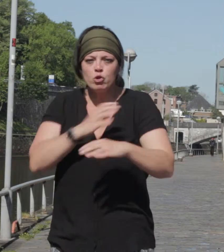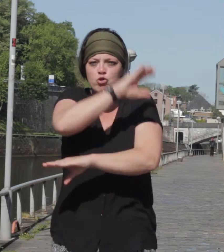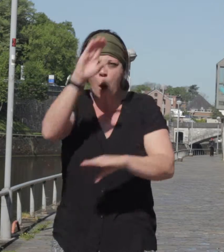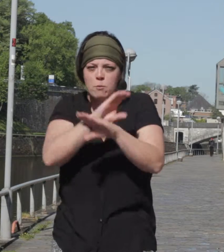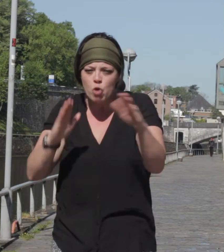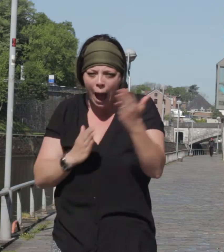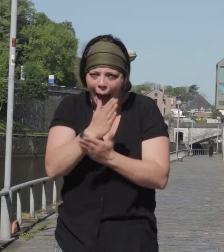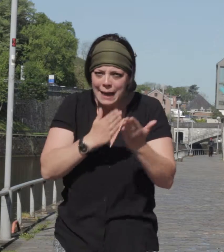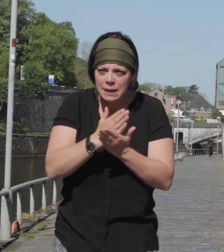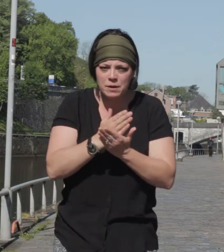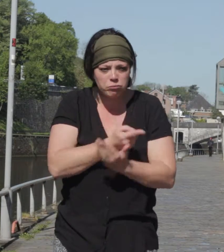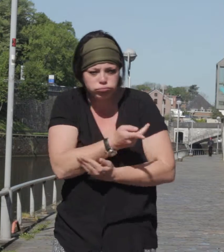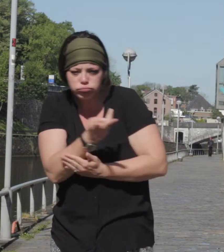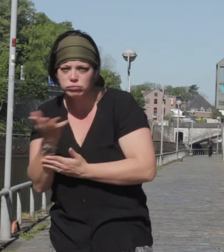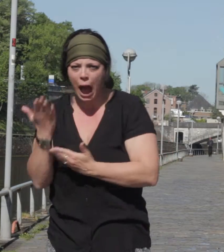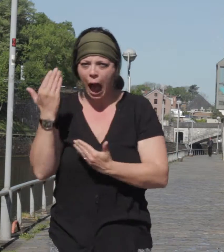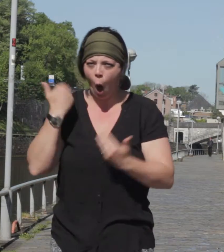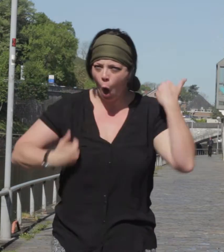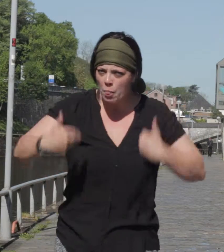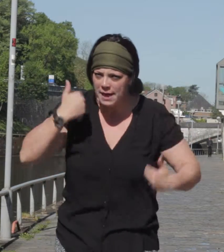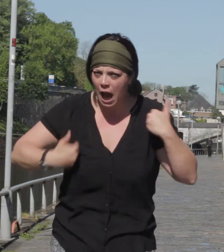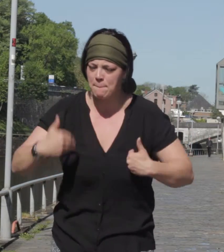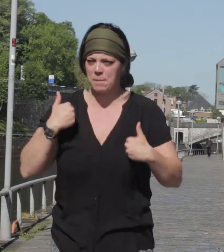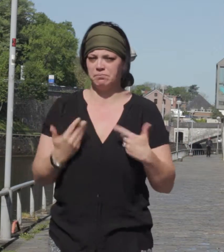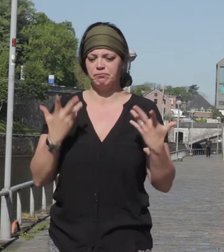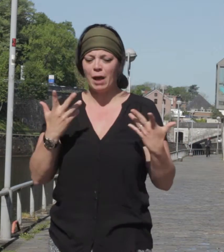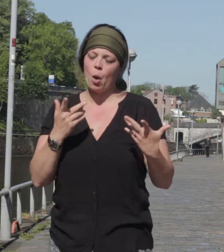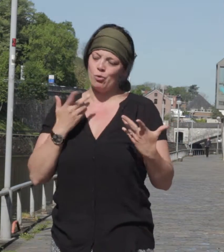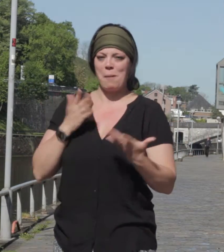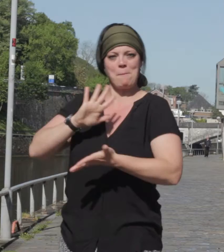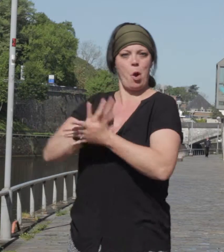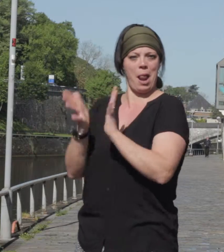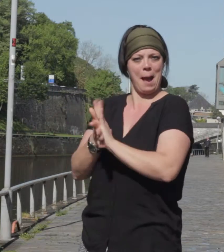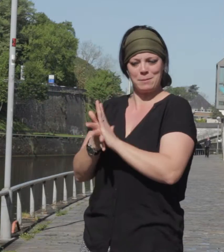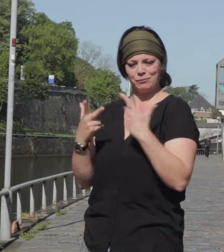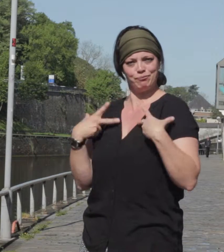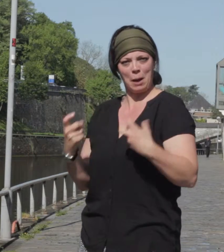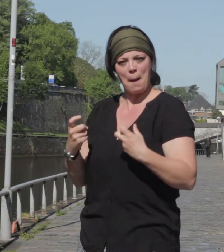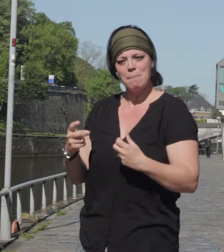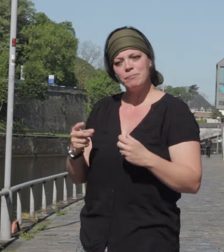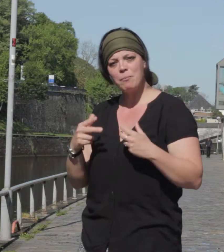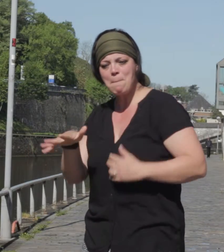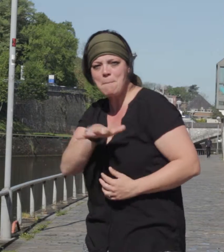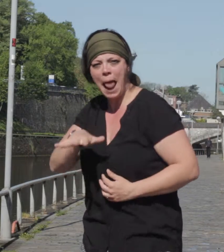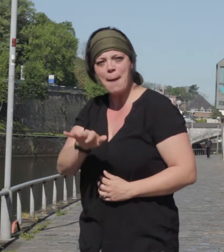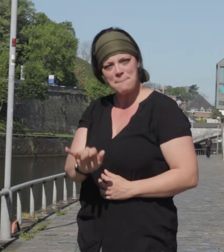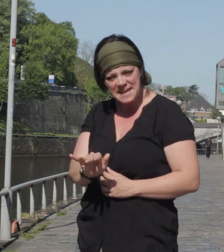types de handicap à chaque édition. Nous travaillons en collaboration avec le bureau d'études Plain-Pied afin de recevoir à nouveau un